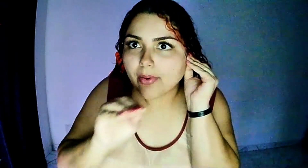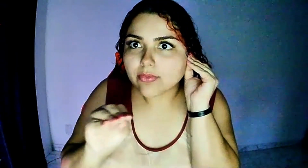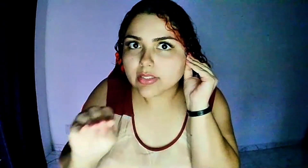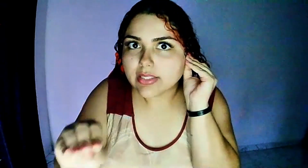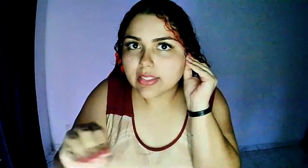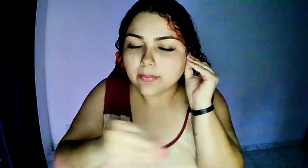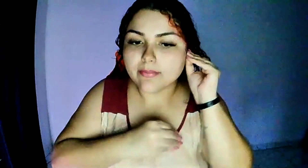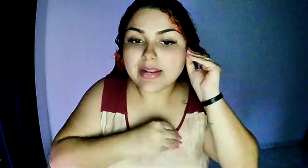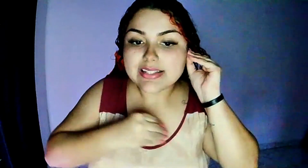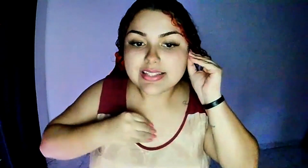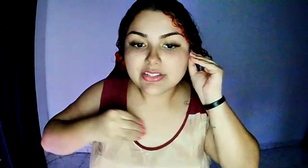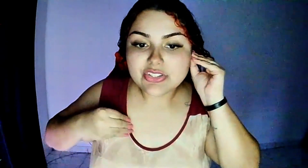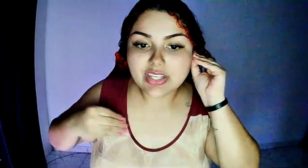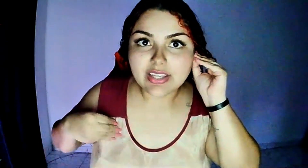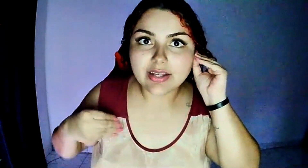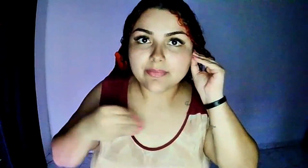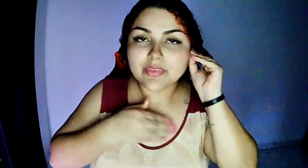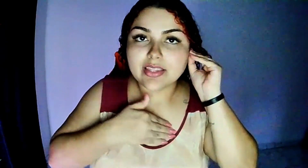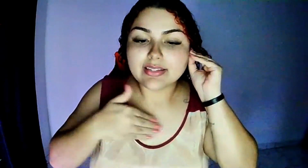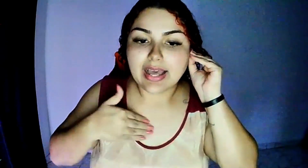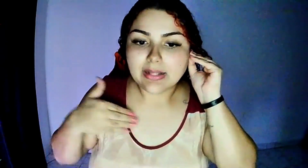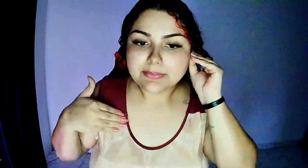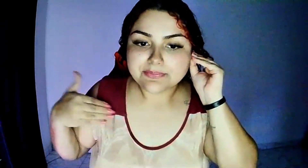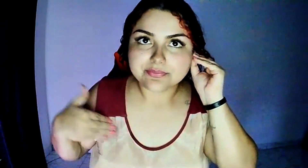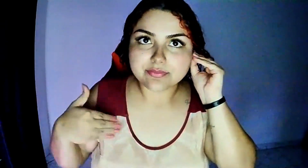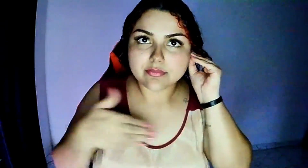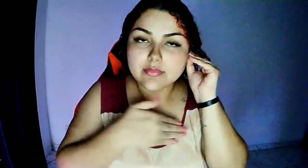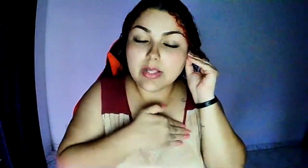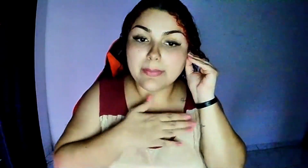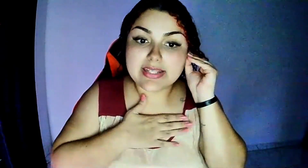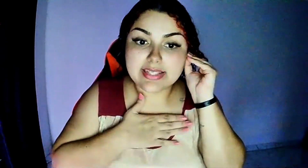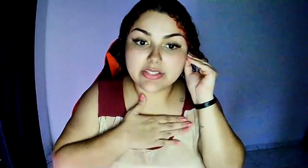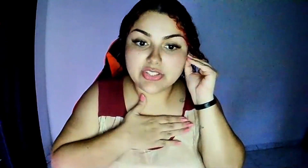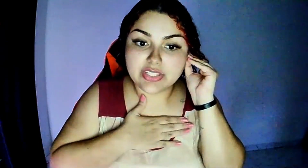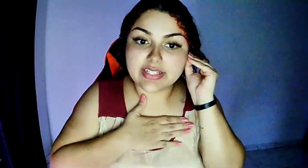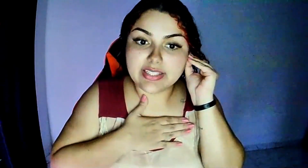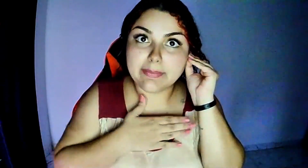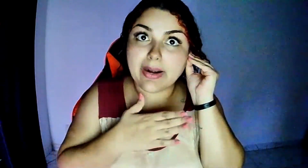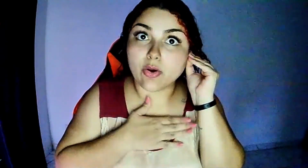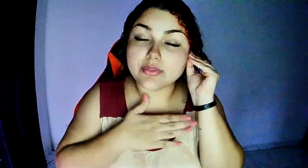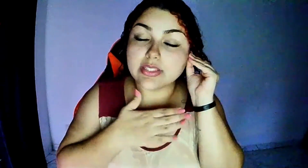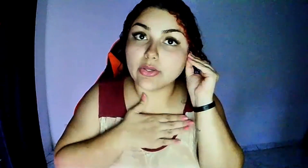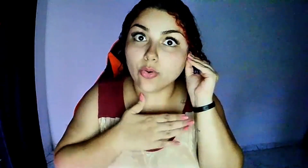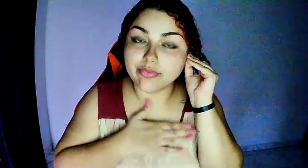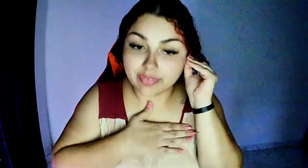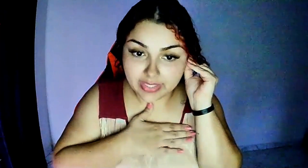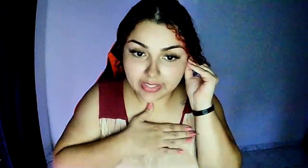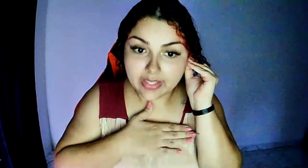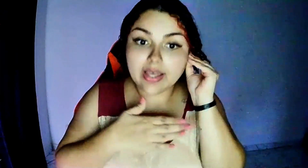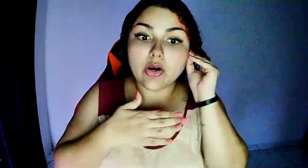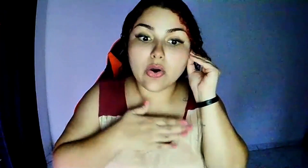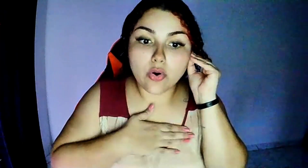ponta aqui para sentir, tá? Para sentir aqui, para conseguir ouvir